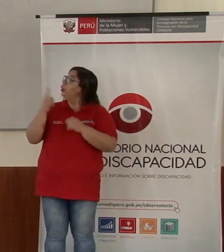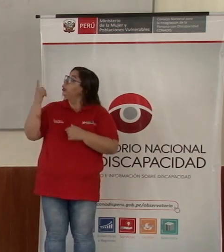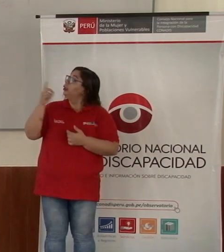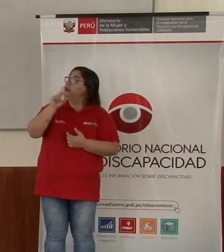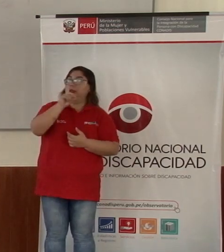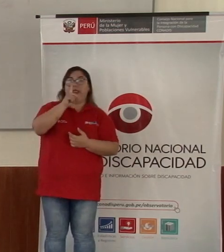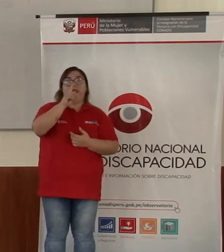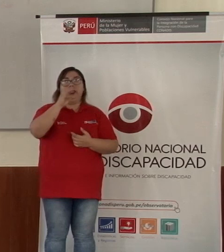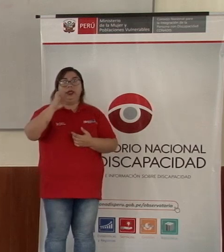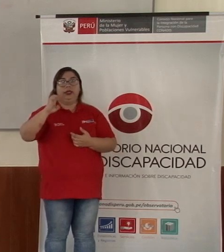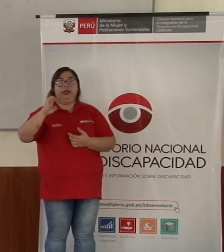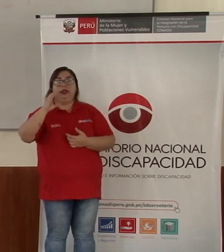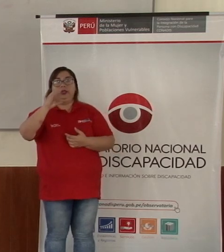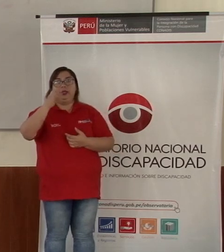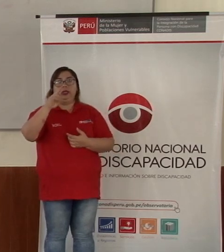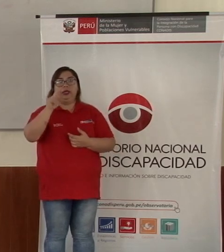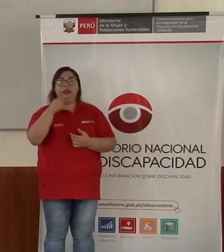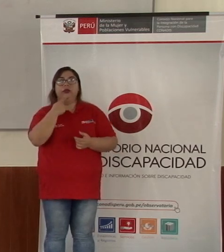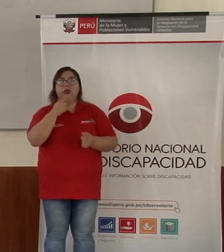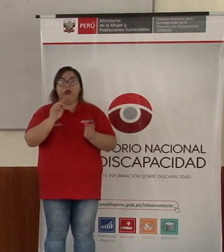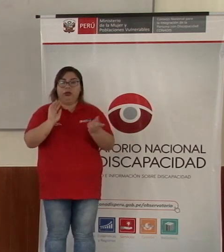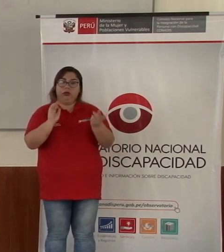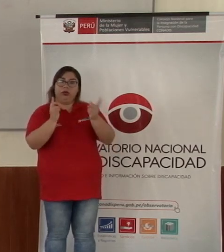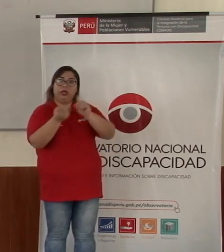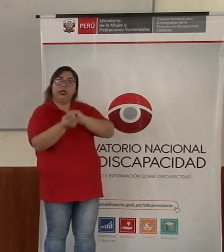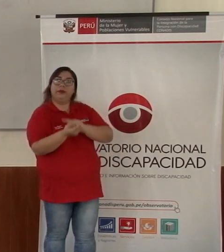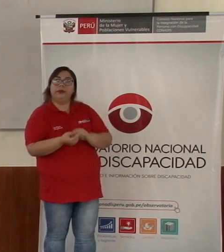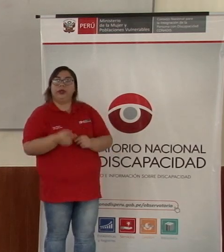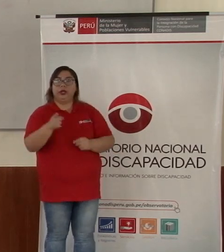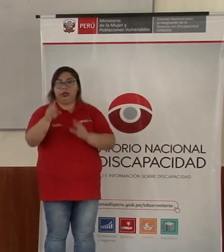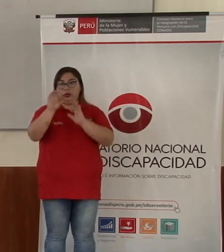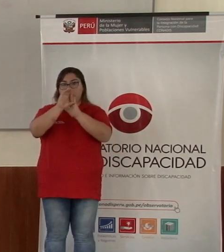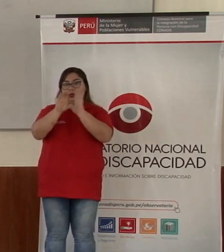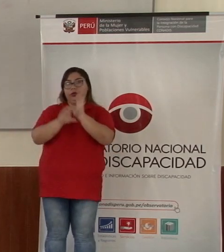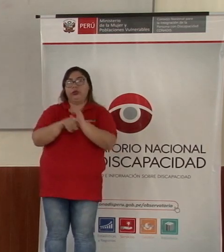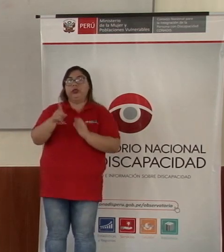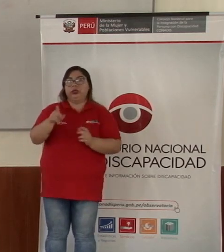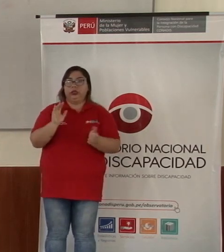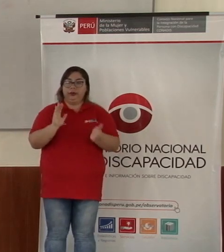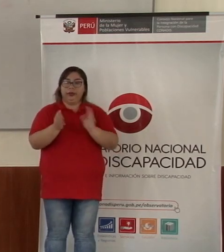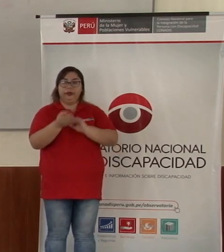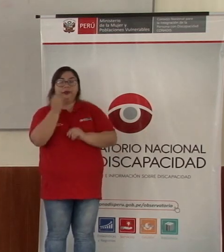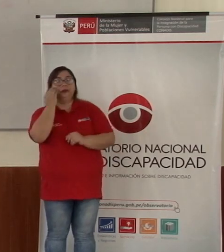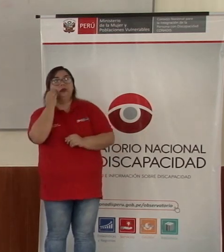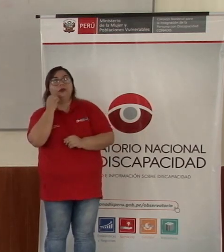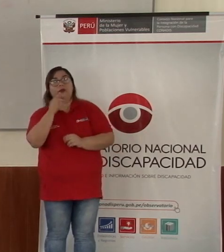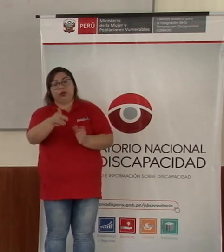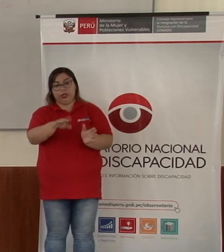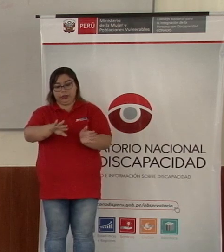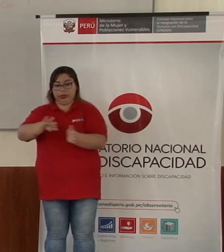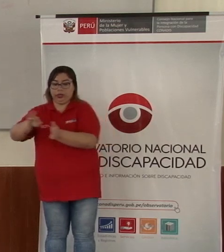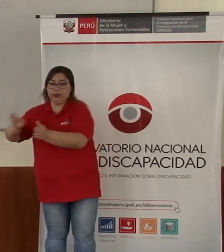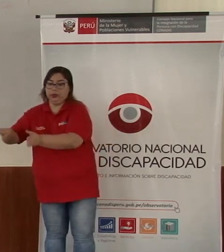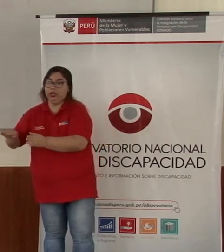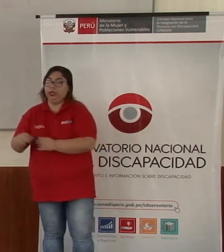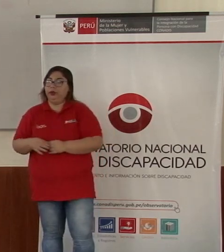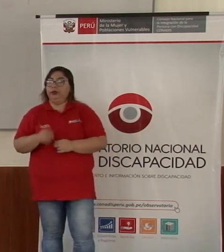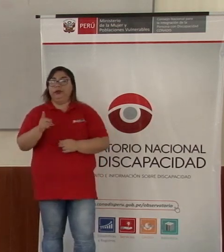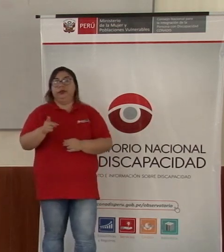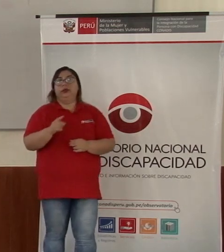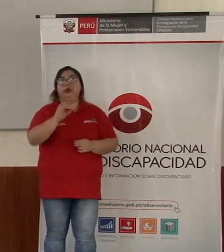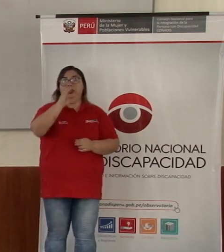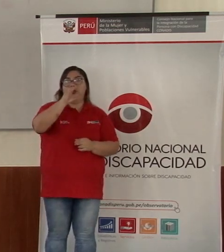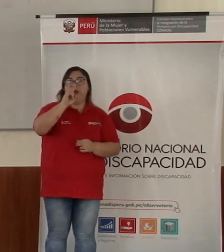legislativo modifica el Código Civil y hace a un lado prácticamente la curatela y la